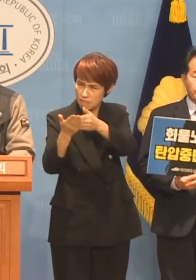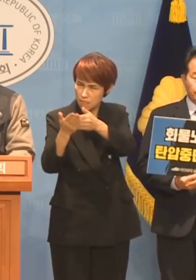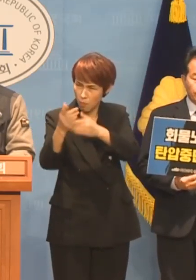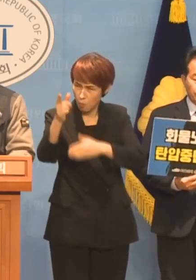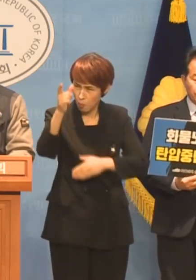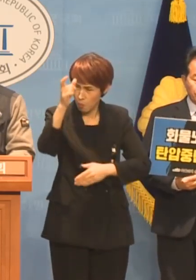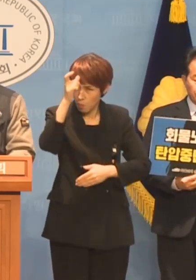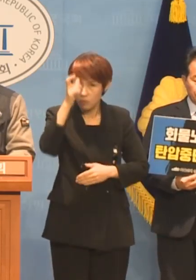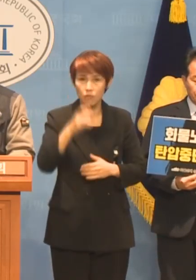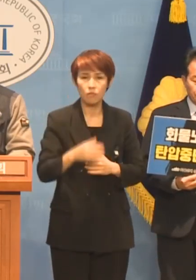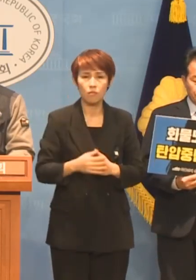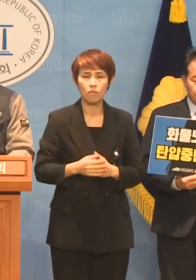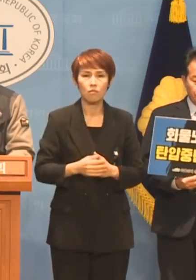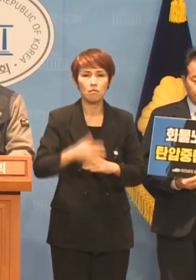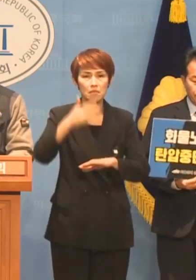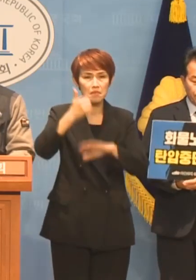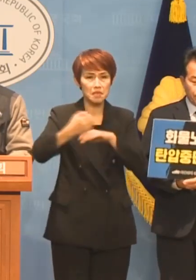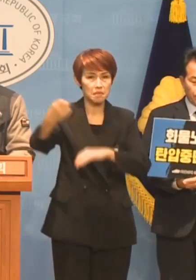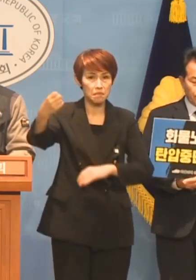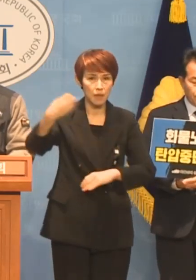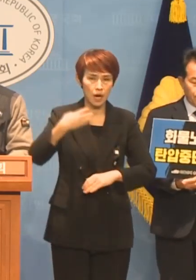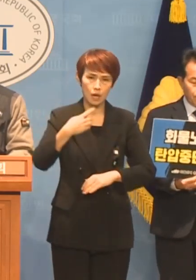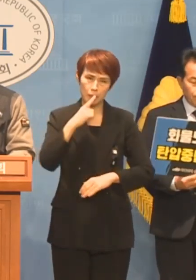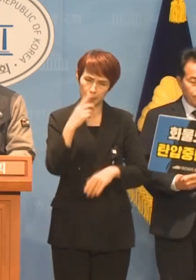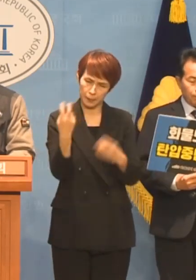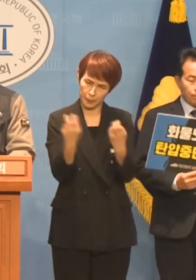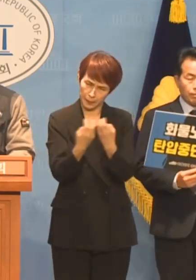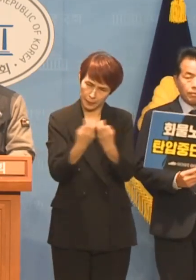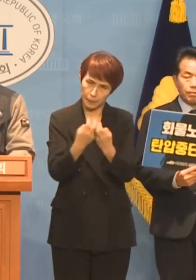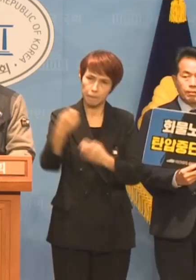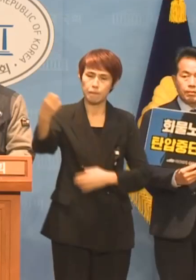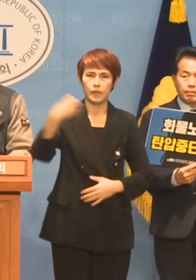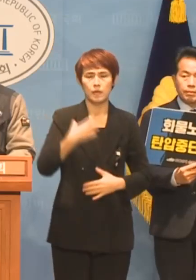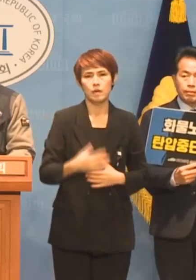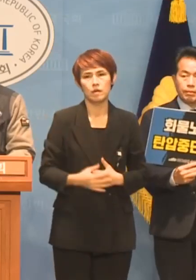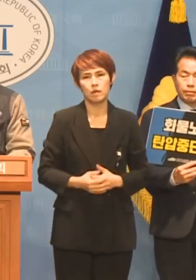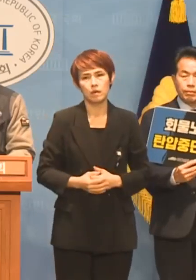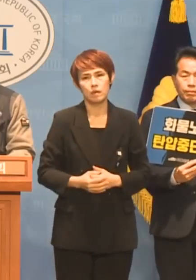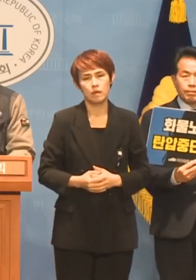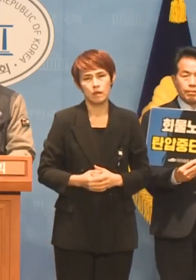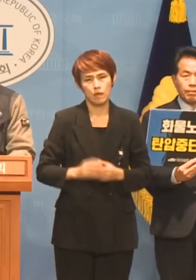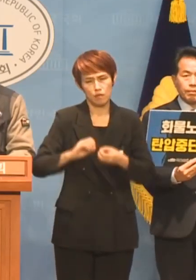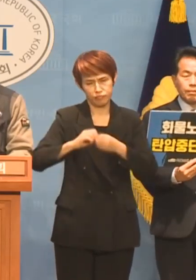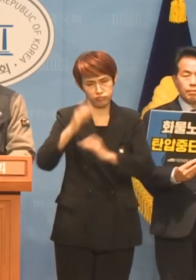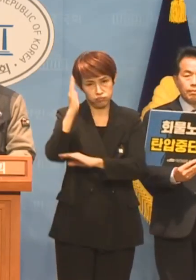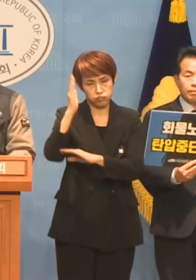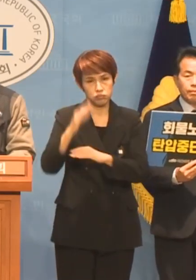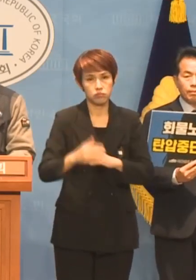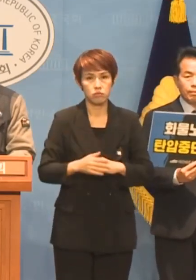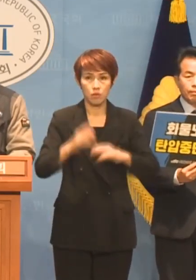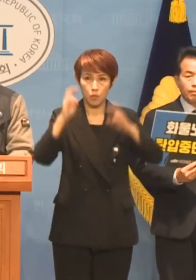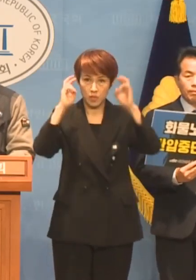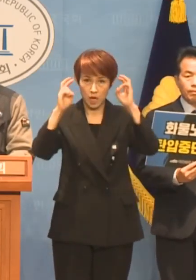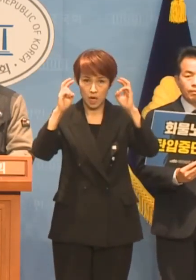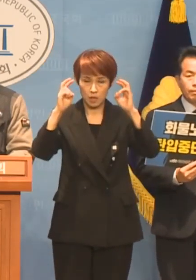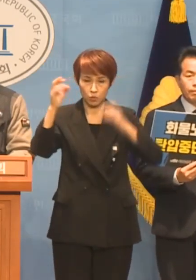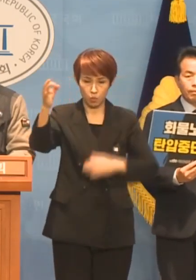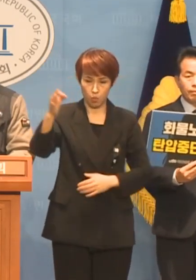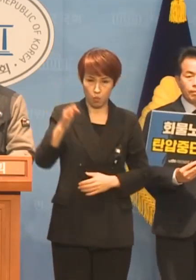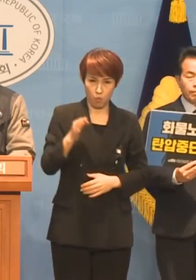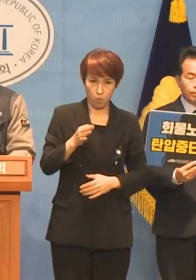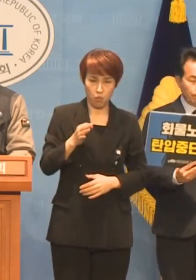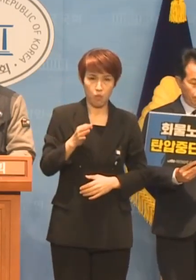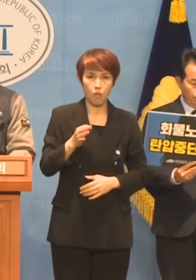교섭에 나와서 논리에 맞지 않는 개변만 늘어놓고 갔습니다. 우리가 운영사에서 받는 돈보다 많은